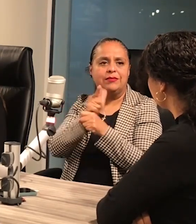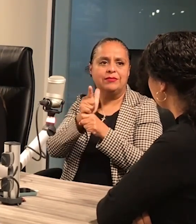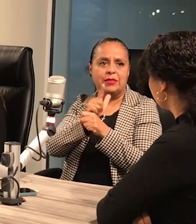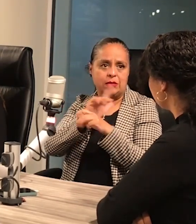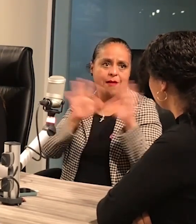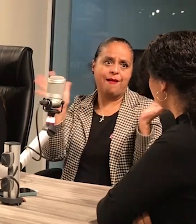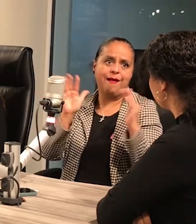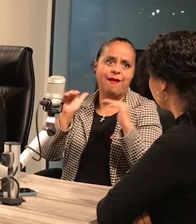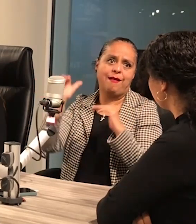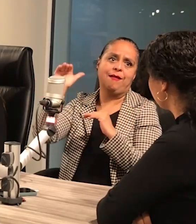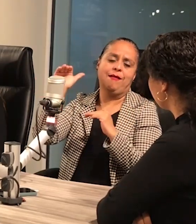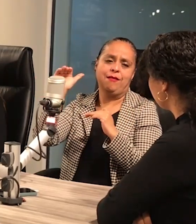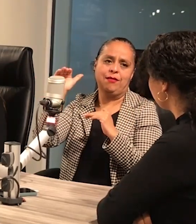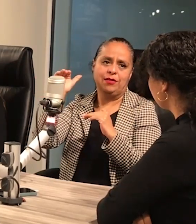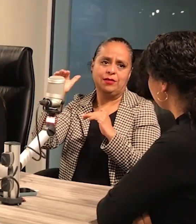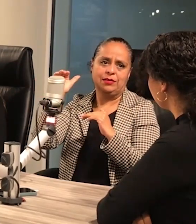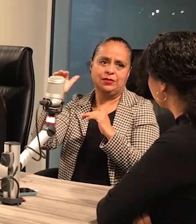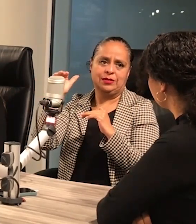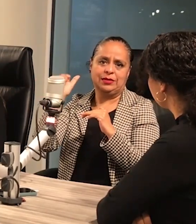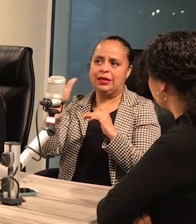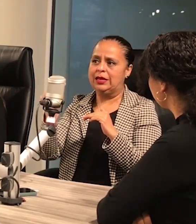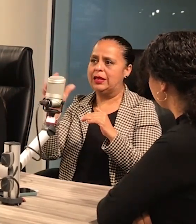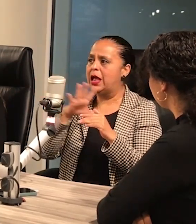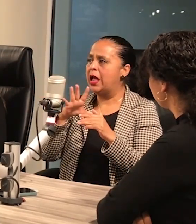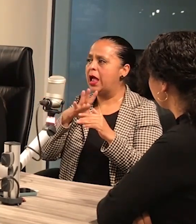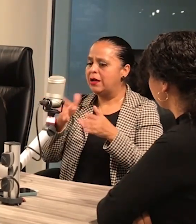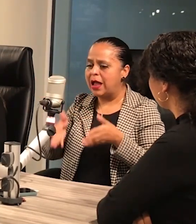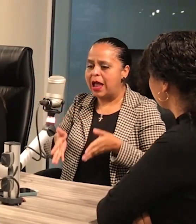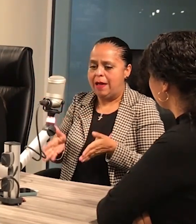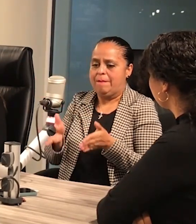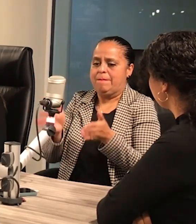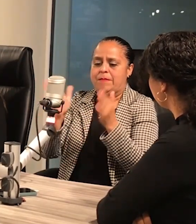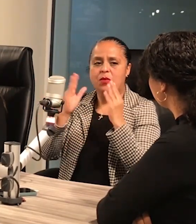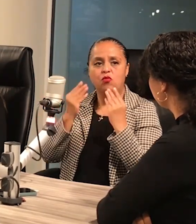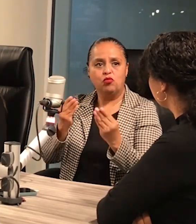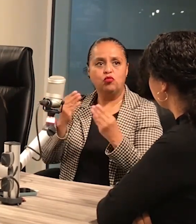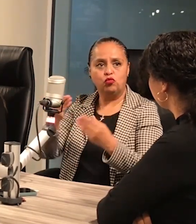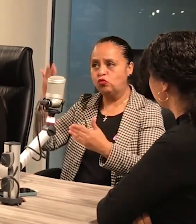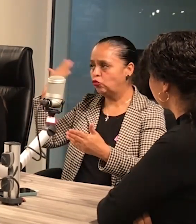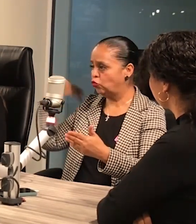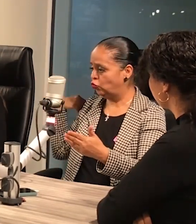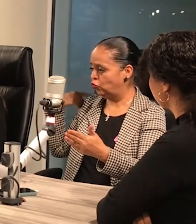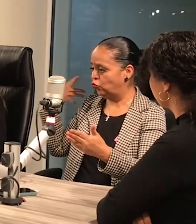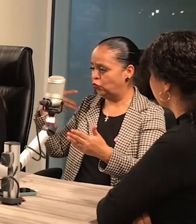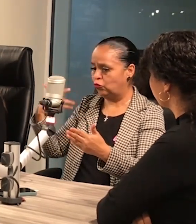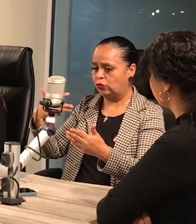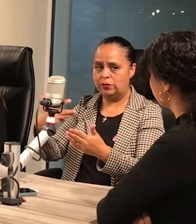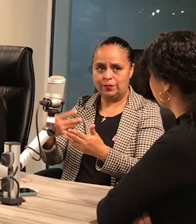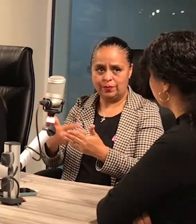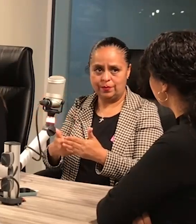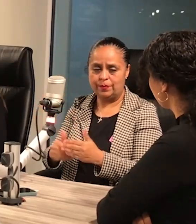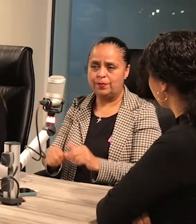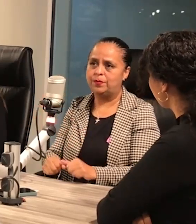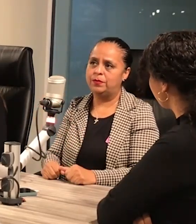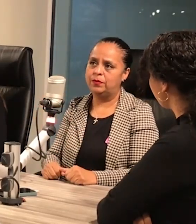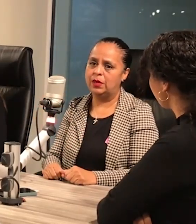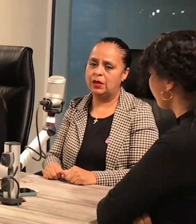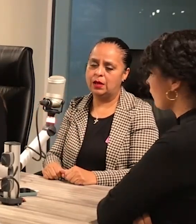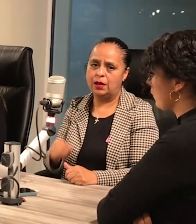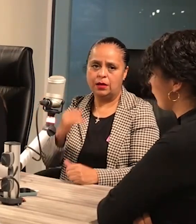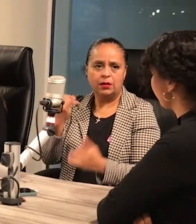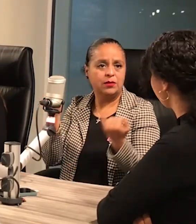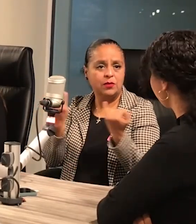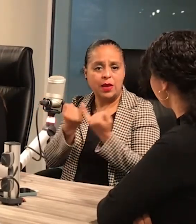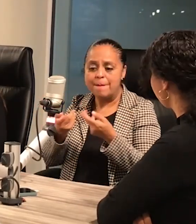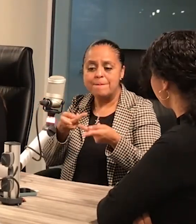ya es porque traes un camino bastante recorrido. Entonces, y aparte también